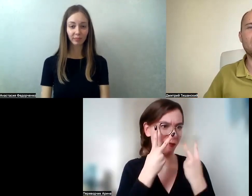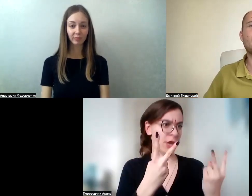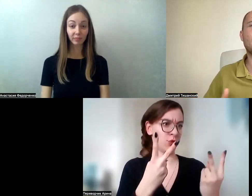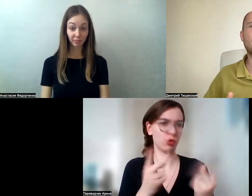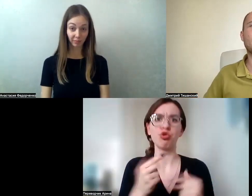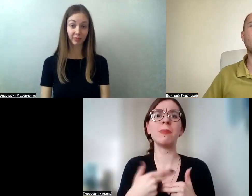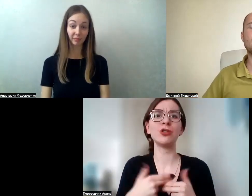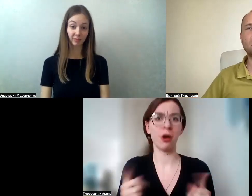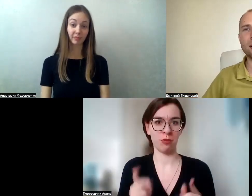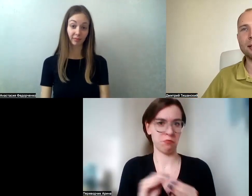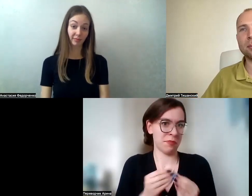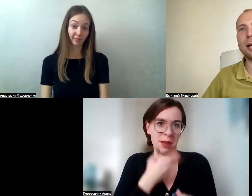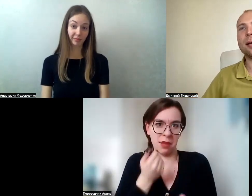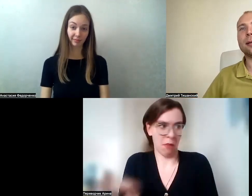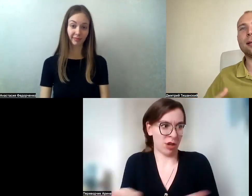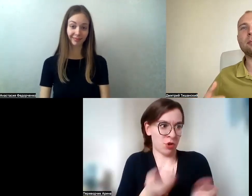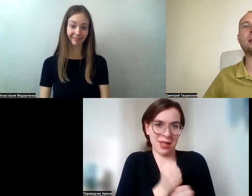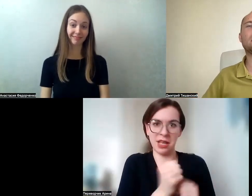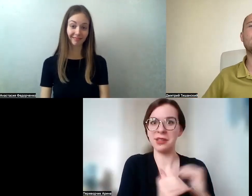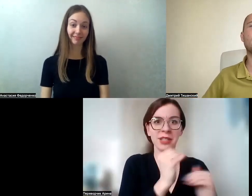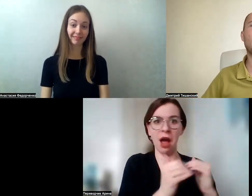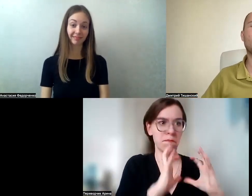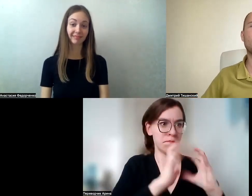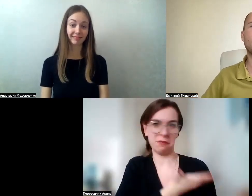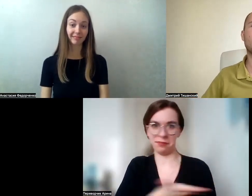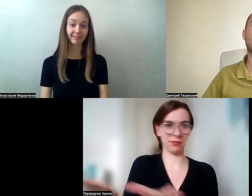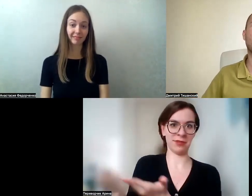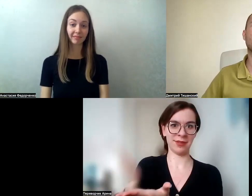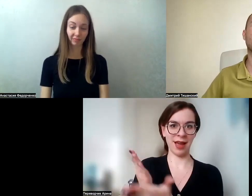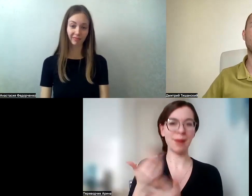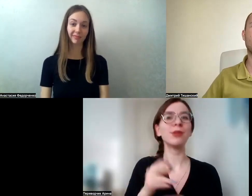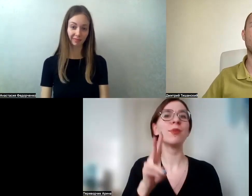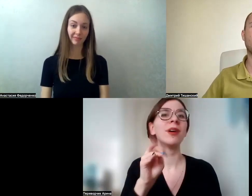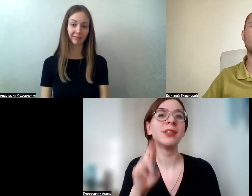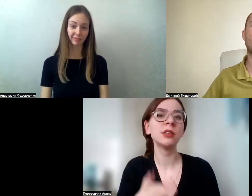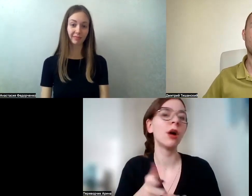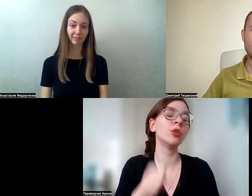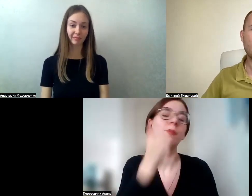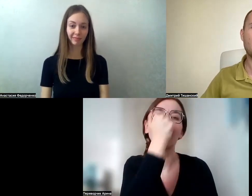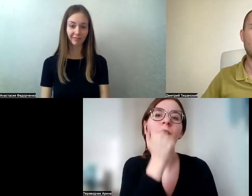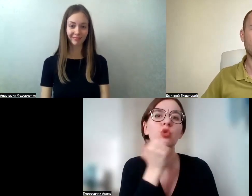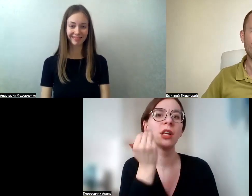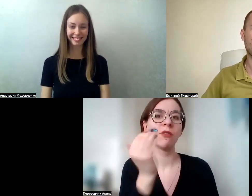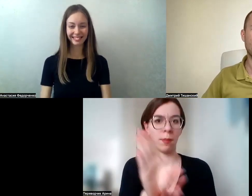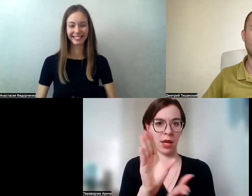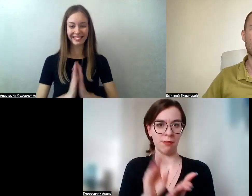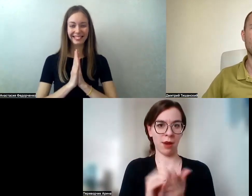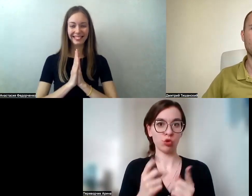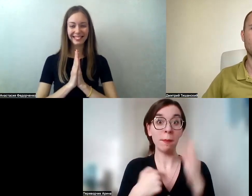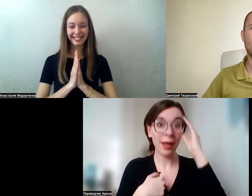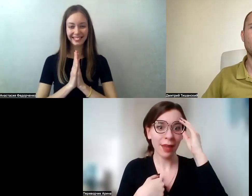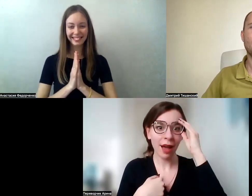Пожалуйста, делай, достигай, весь мир для тебя. И поэтому, Настя, я тебя очень сильно благодарю за твой пример, потому что меня, например, ты очень